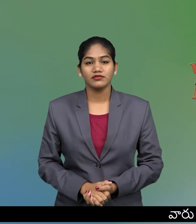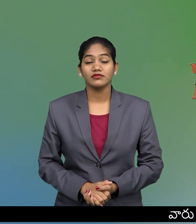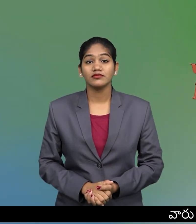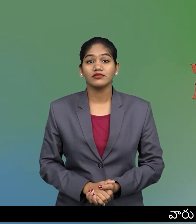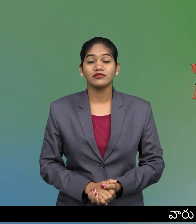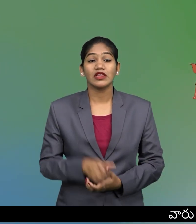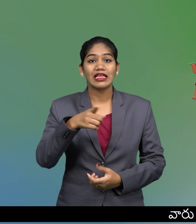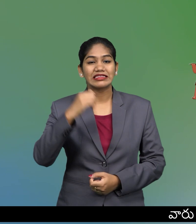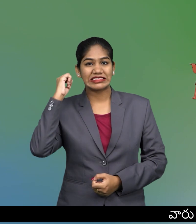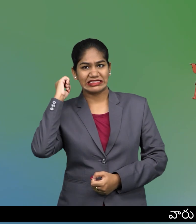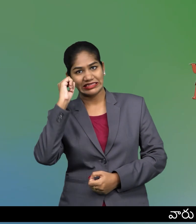వారు వేటాడి కలప,